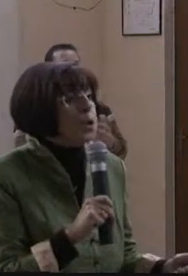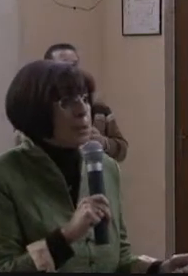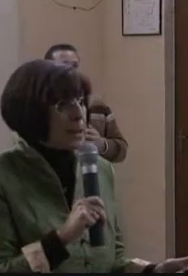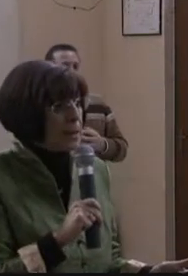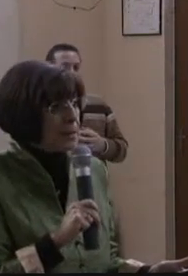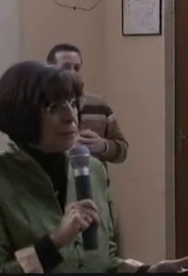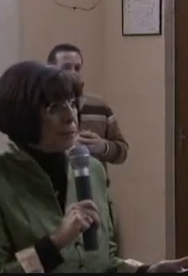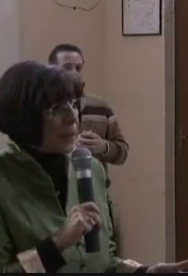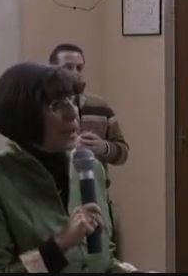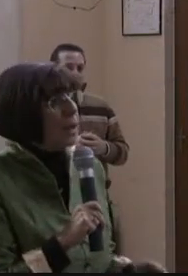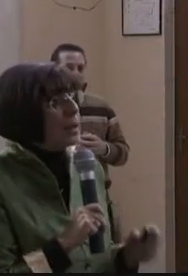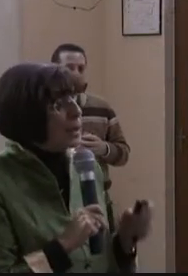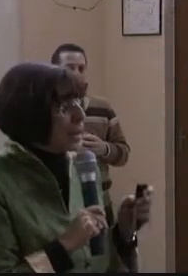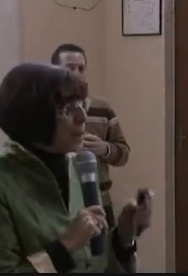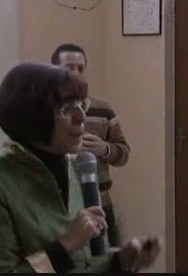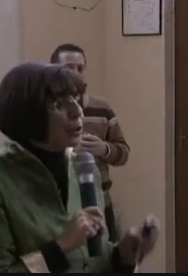possibile.